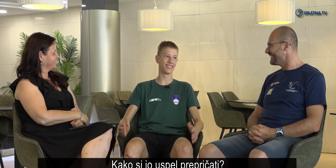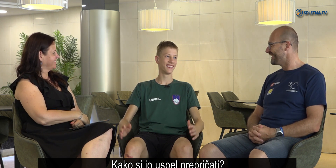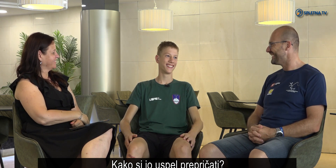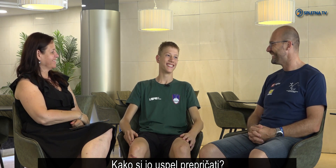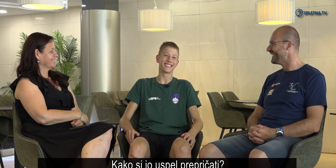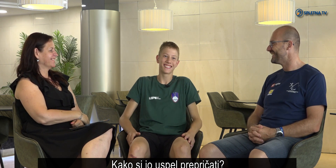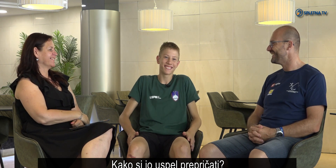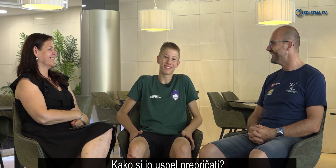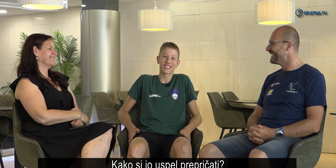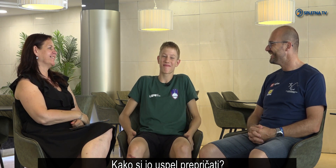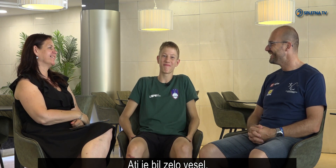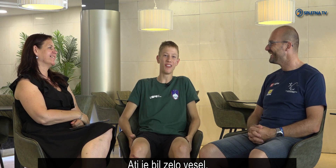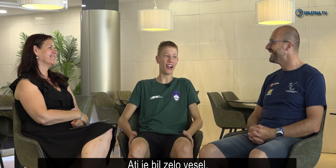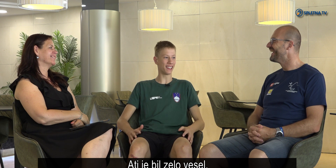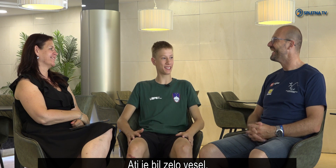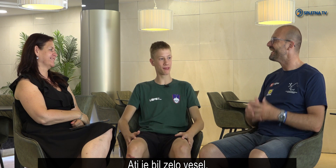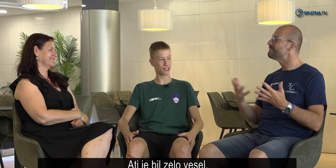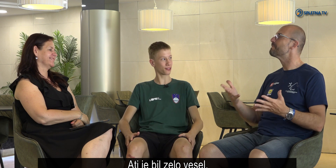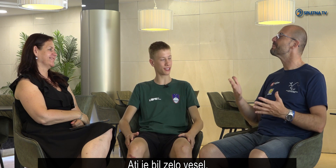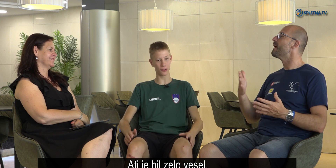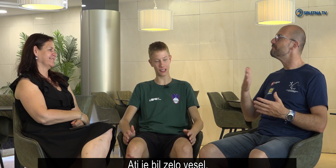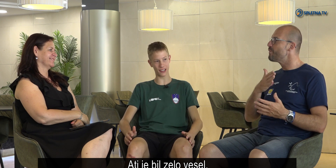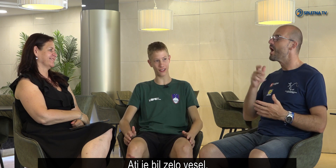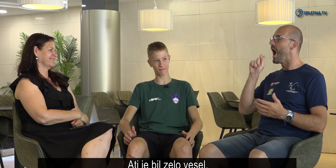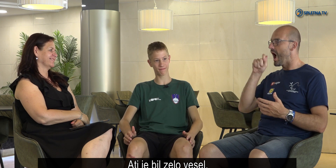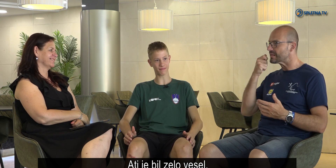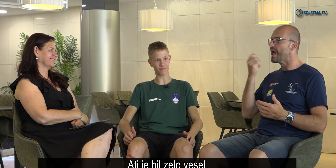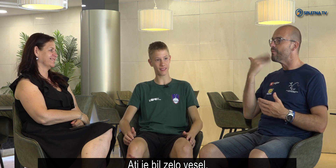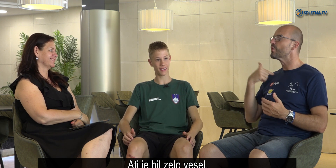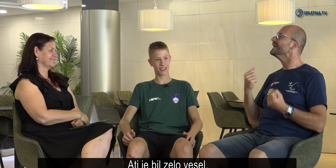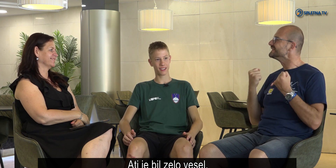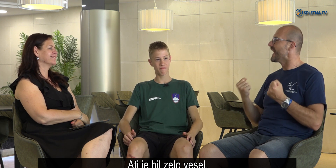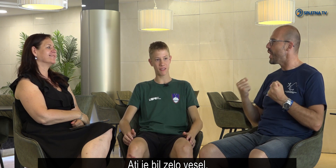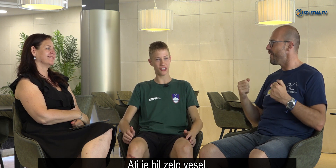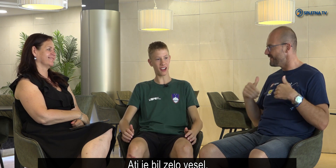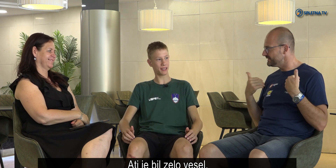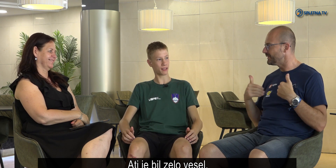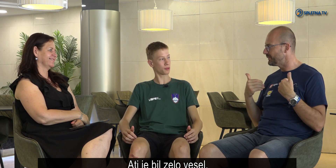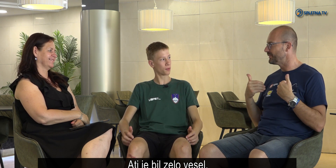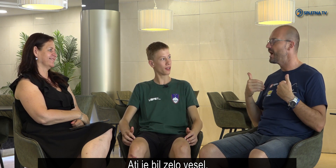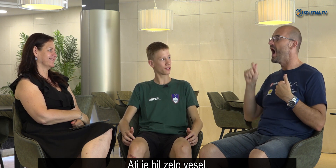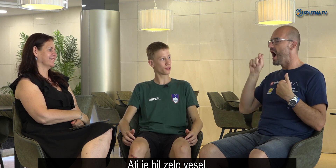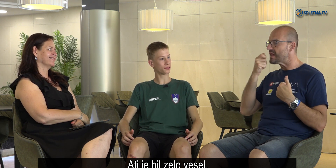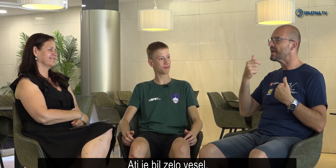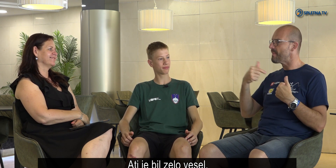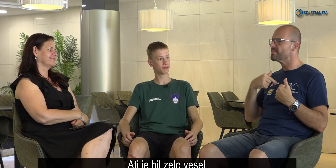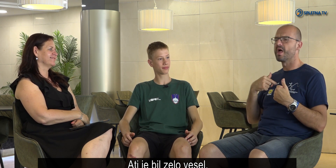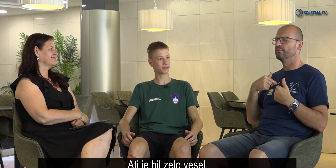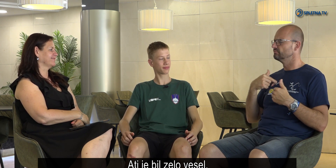prepričati? Pač, moj ati je bil zato zelo vesel. Pač ati me spodbuja za